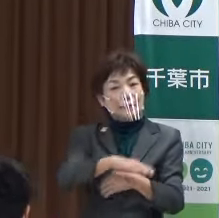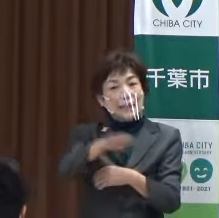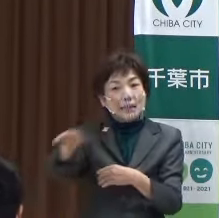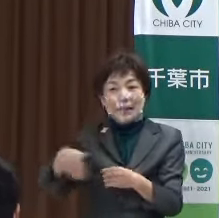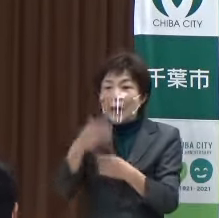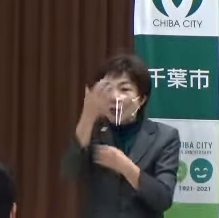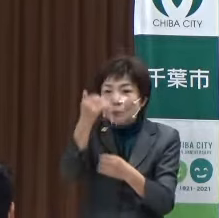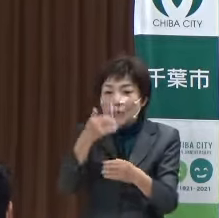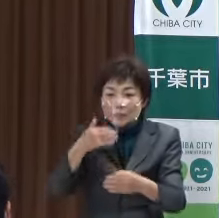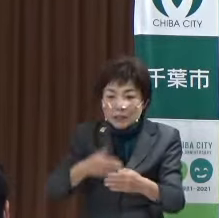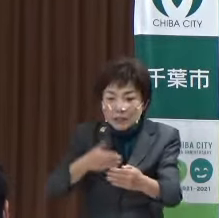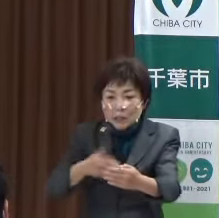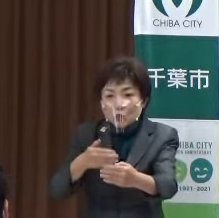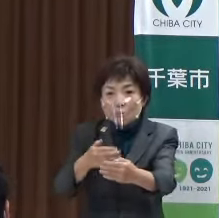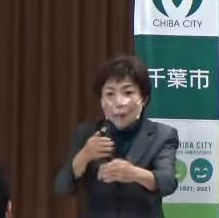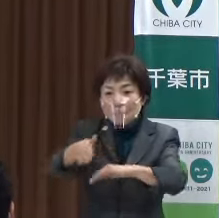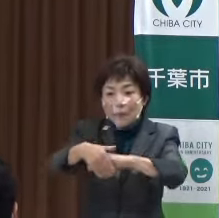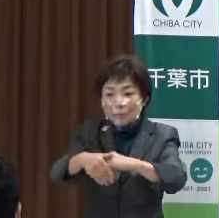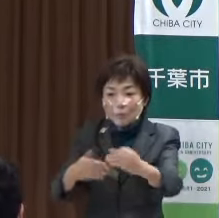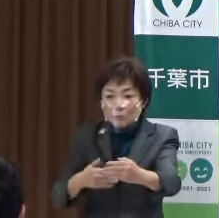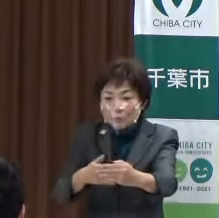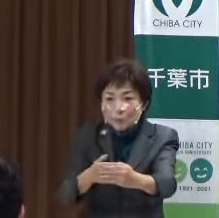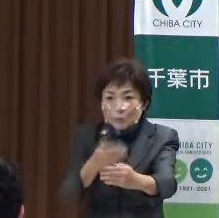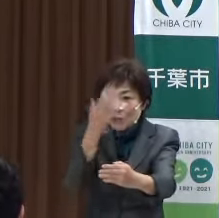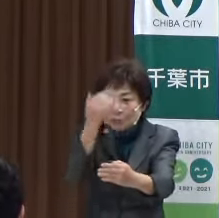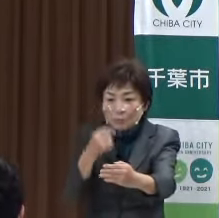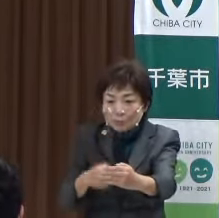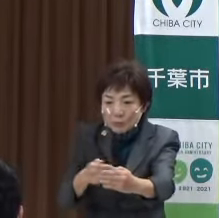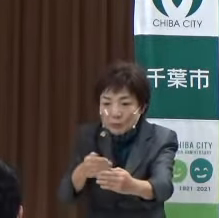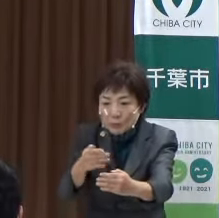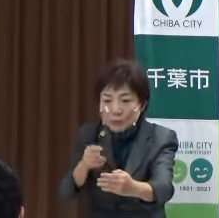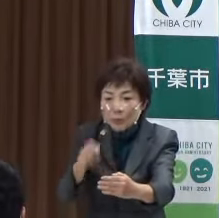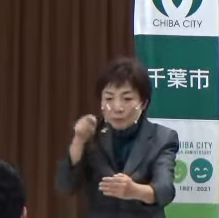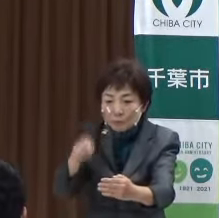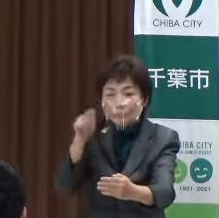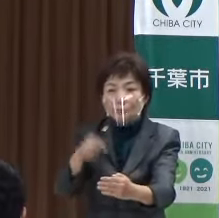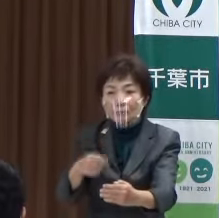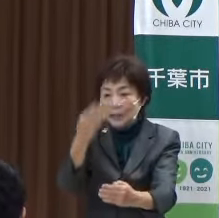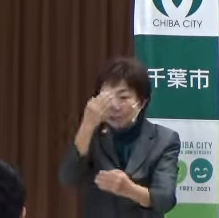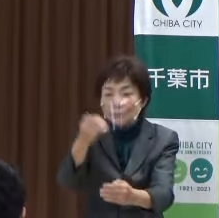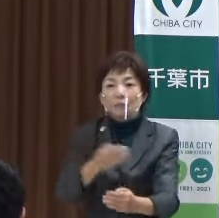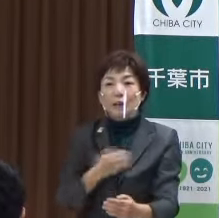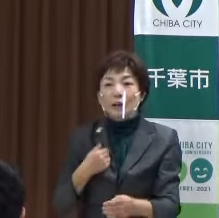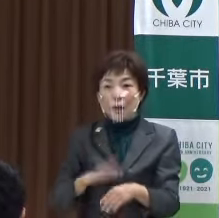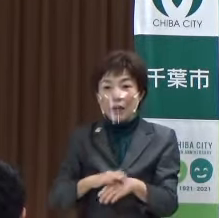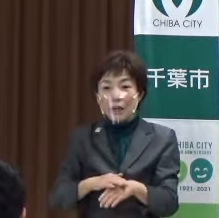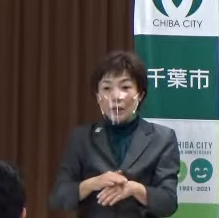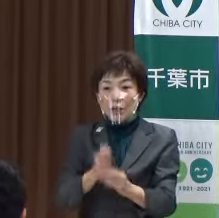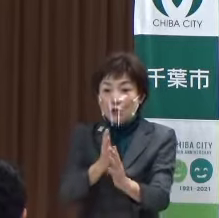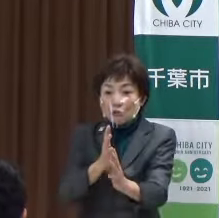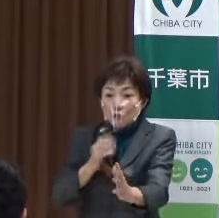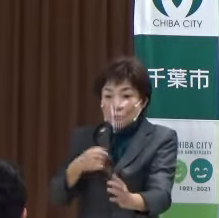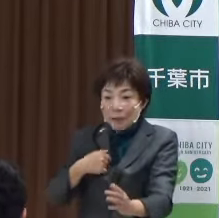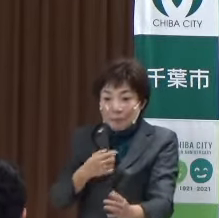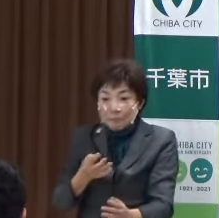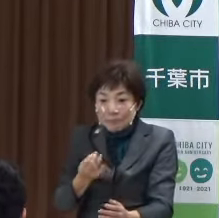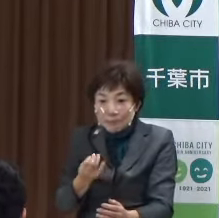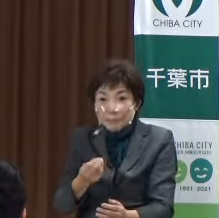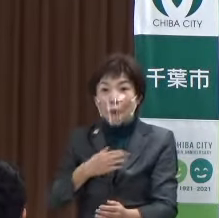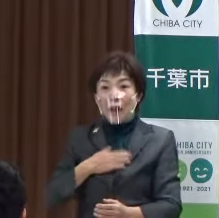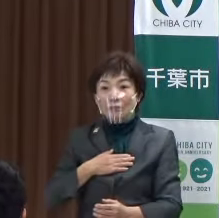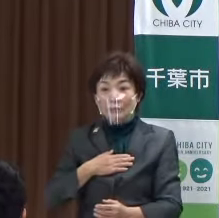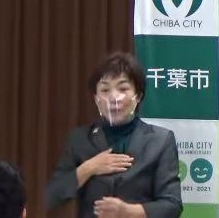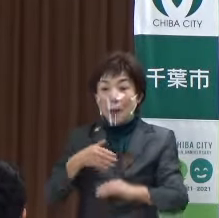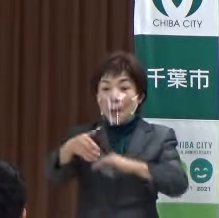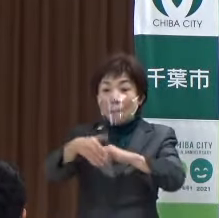々の呼び出し順が近づいた際に、プッシュで通知するサービスも開始いたします。でこれによって混雑を避けて窓口にお越